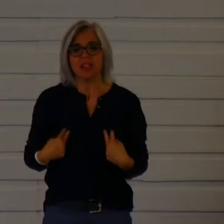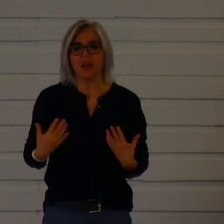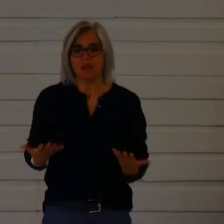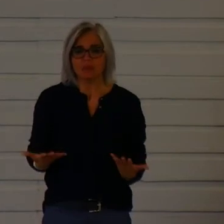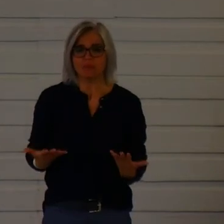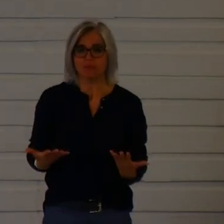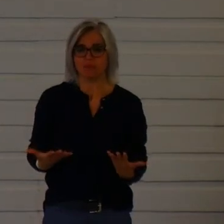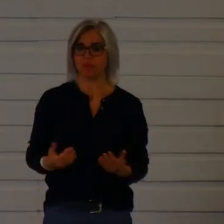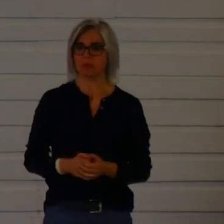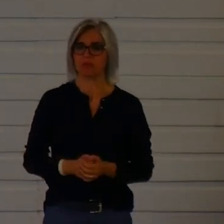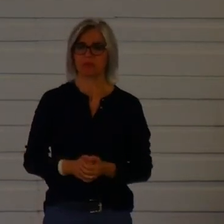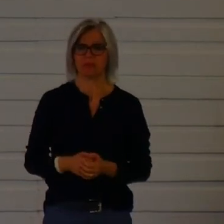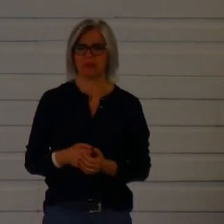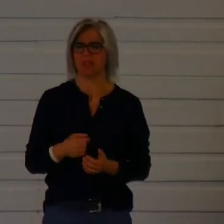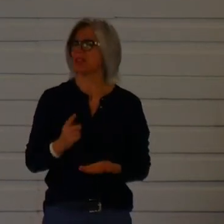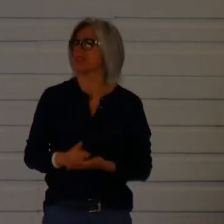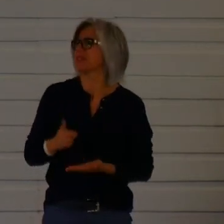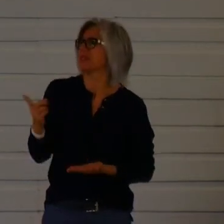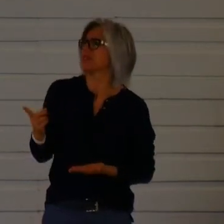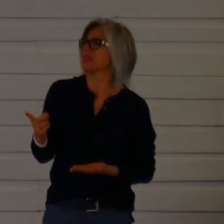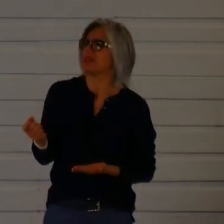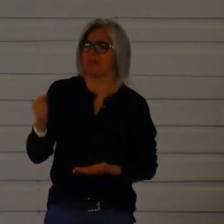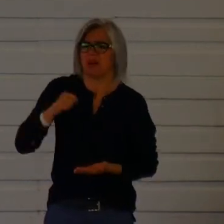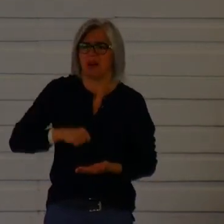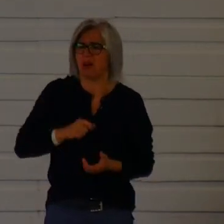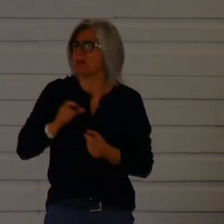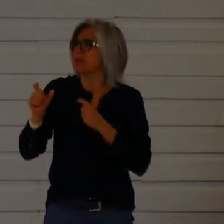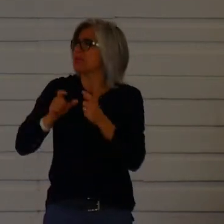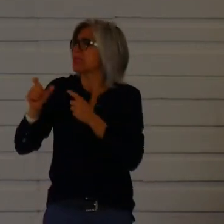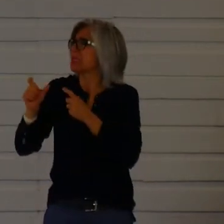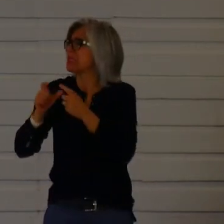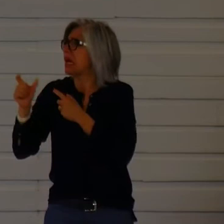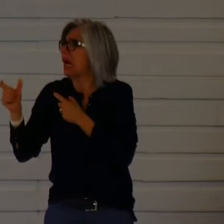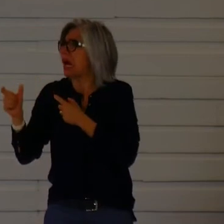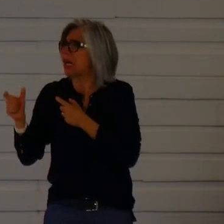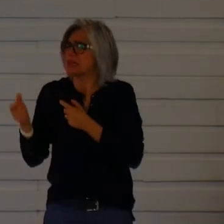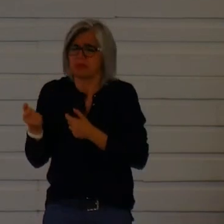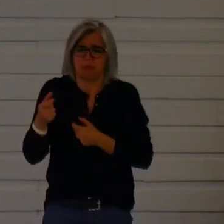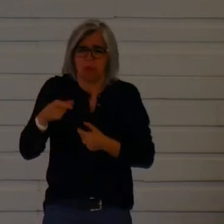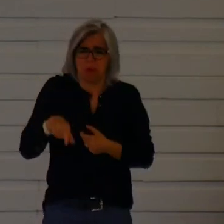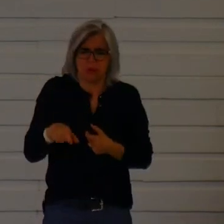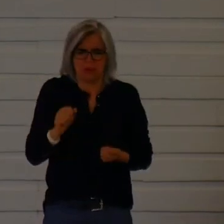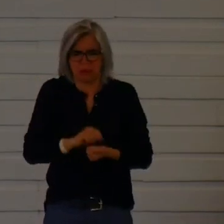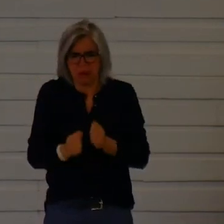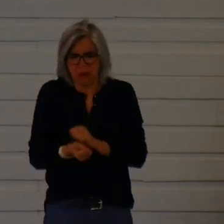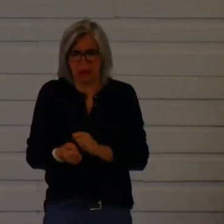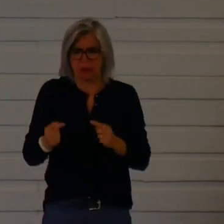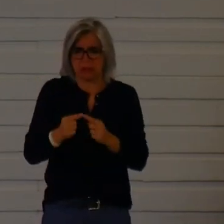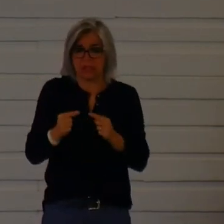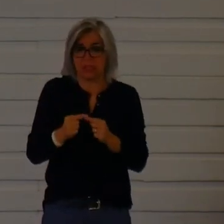Signore, perché per me? Ma perché succede questo? Ma perché accade quest'altro? Eppure il Signore ce l'aveva detto che negli ultimi